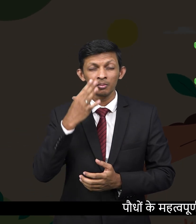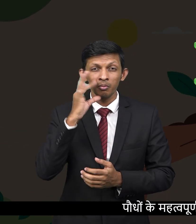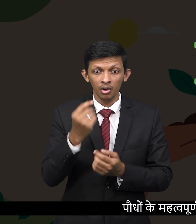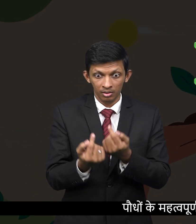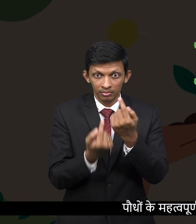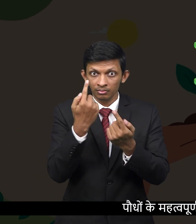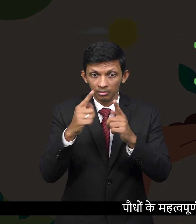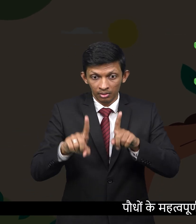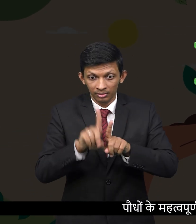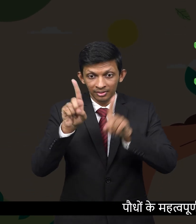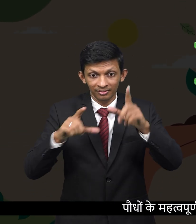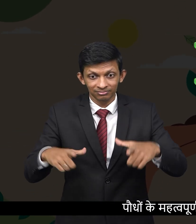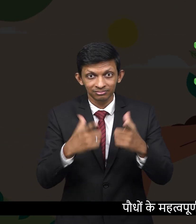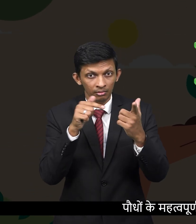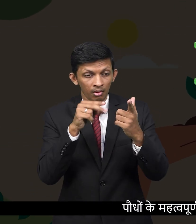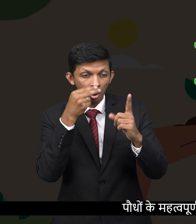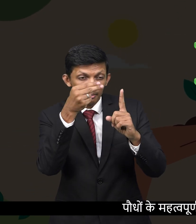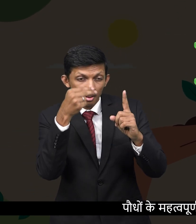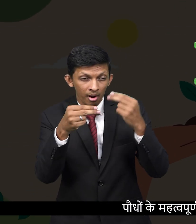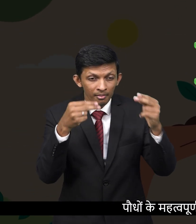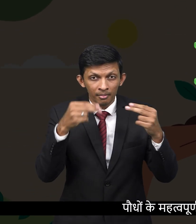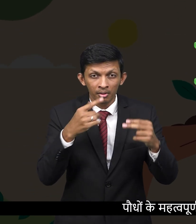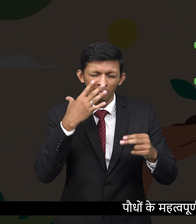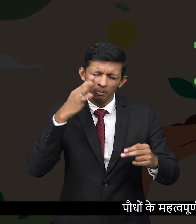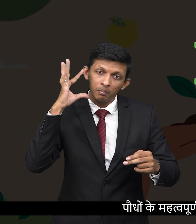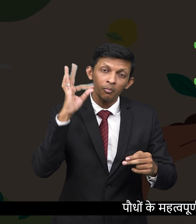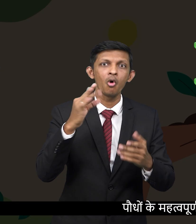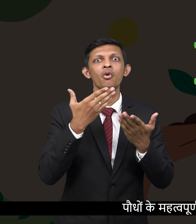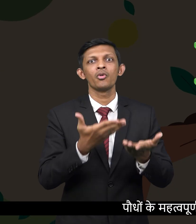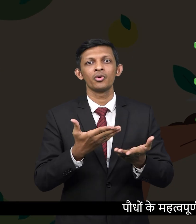पौधों के महत्वपूर्ण भागों के नाम बताएंगे।